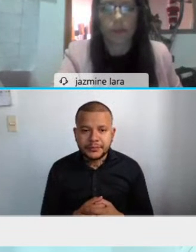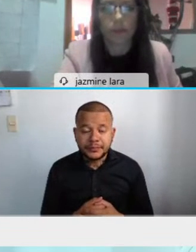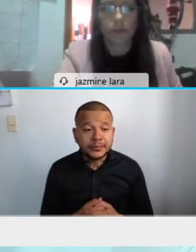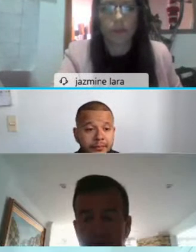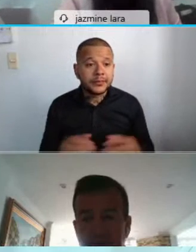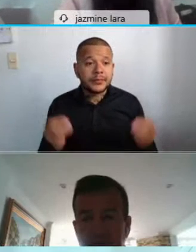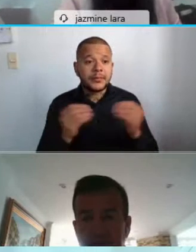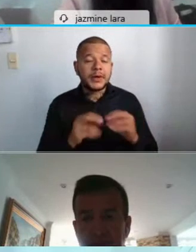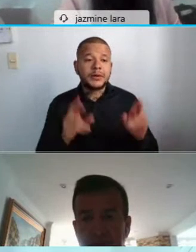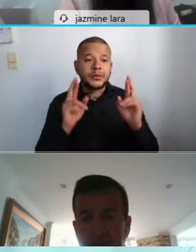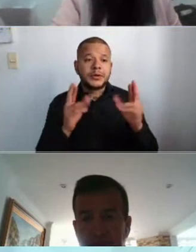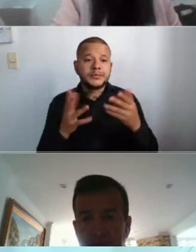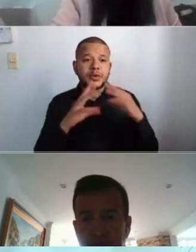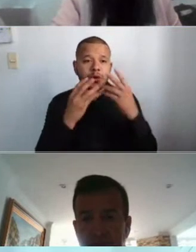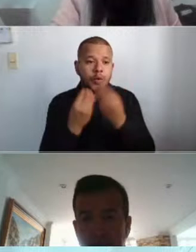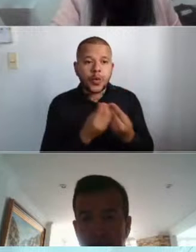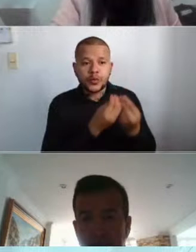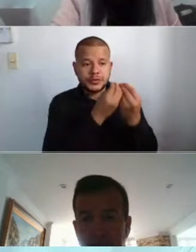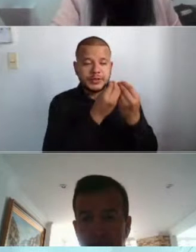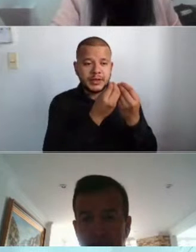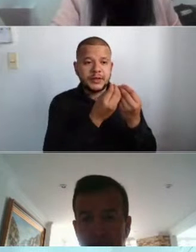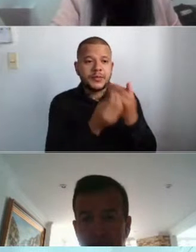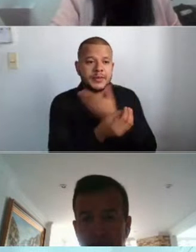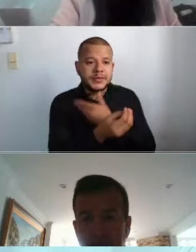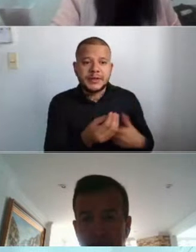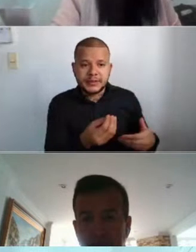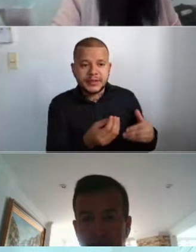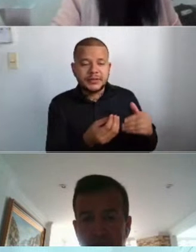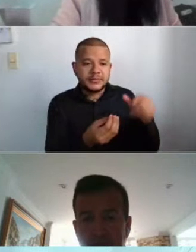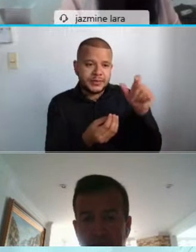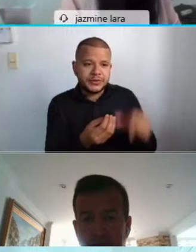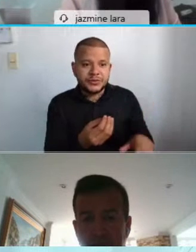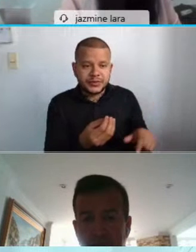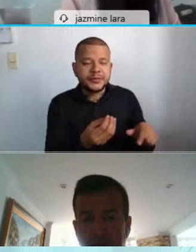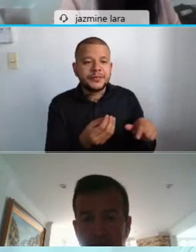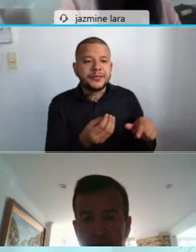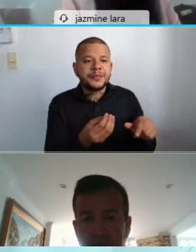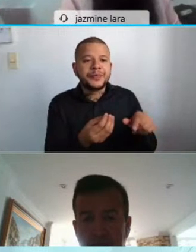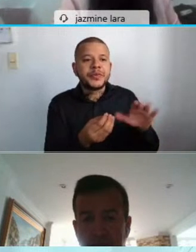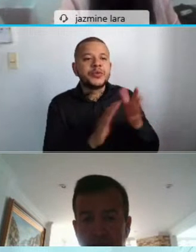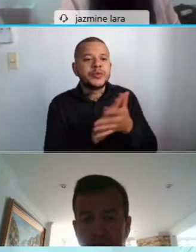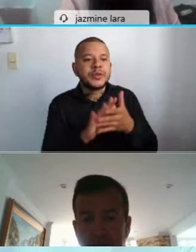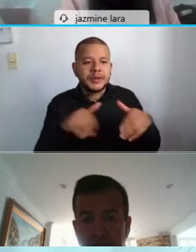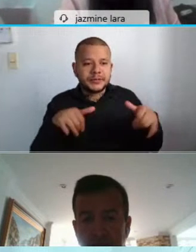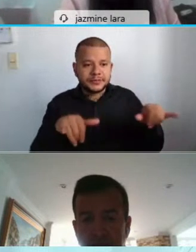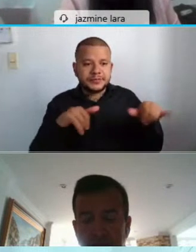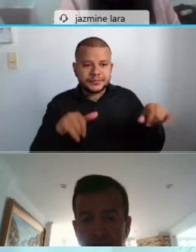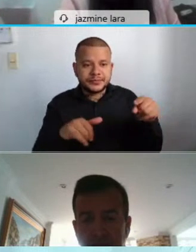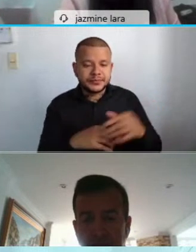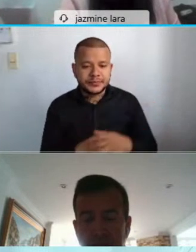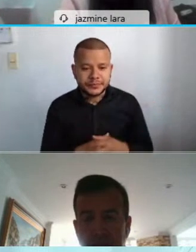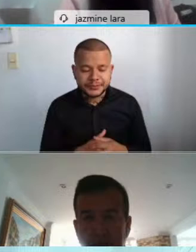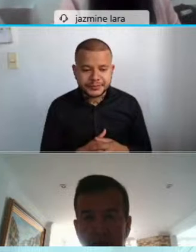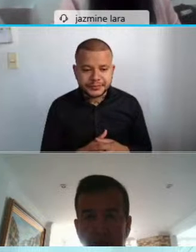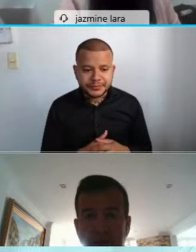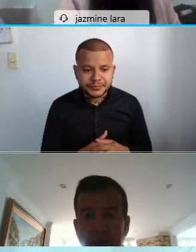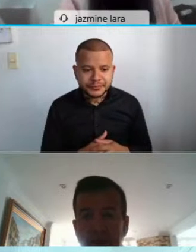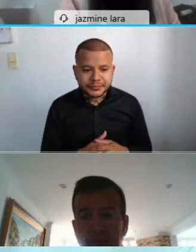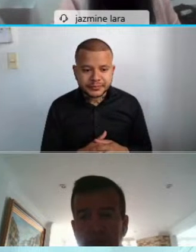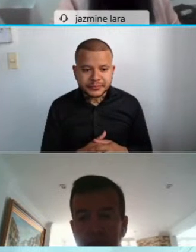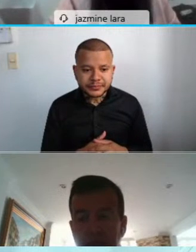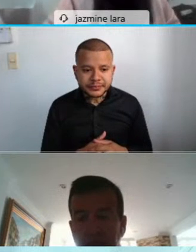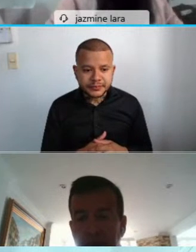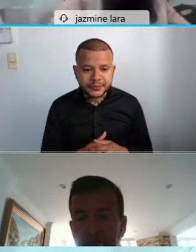tengamos aquí la presencia del consejero presidencial para la participación de las personas con discapacidad, el señor Jairo Raúl Kropotowski Guisáis, que está